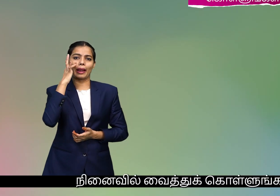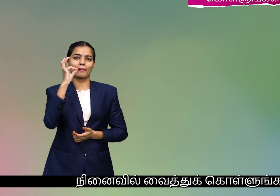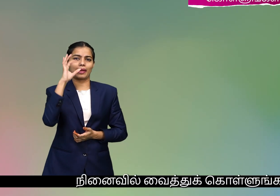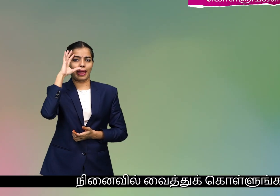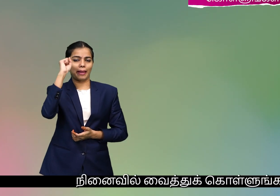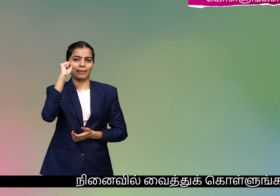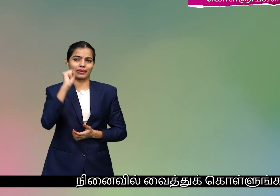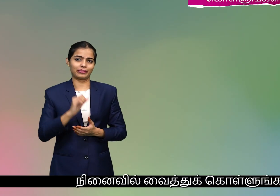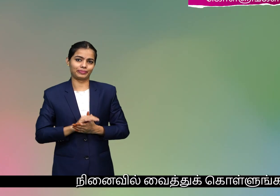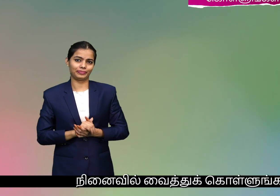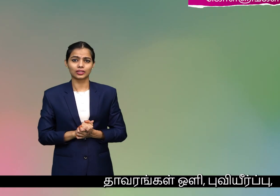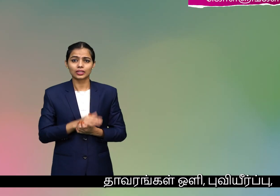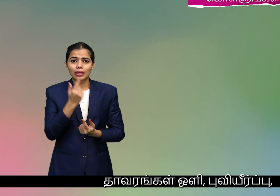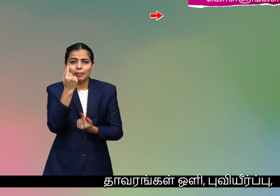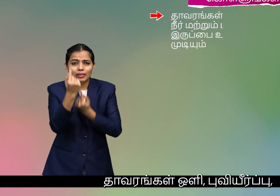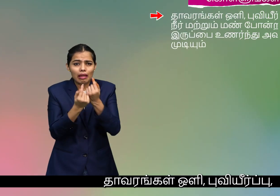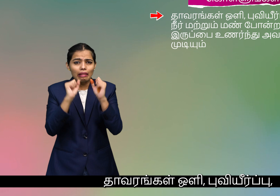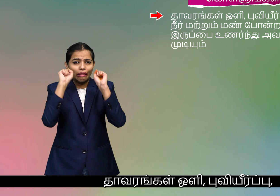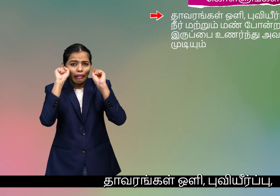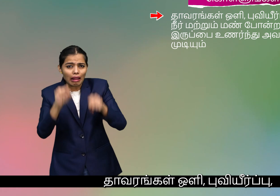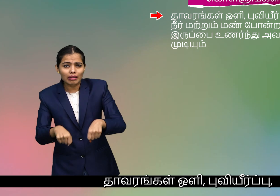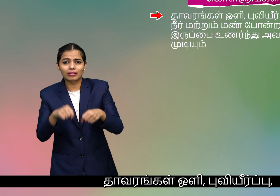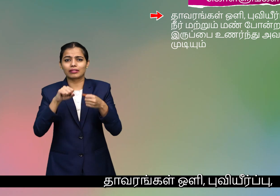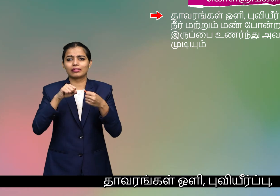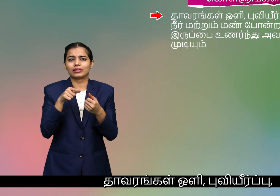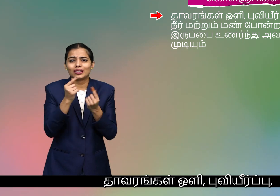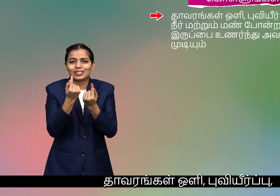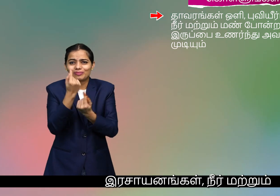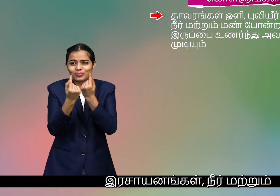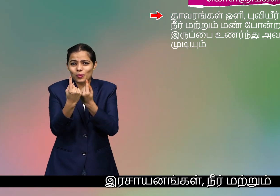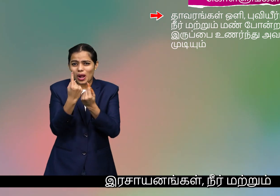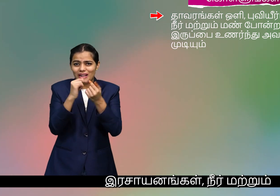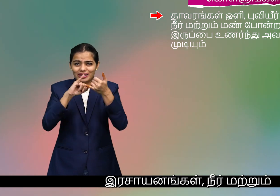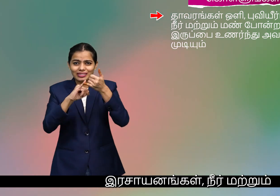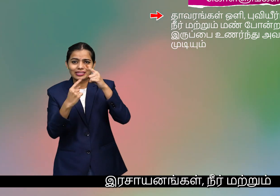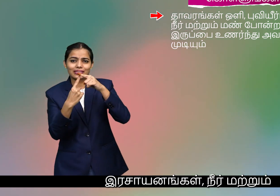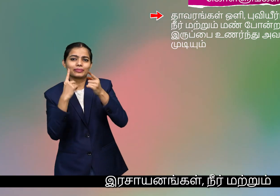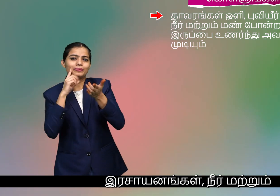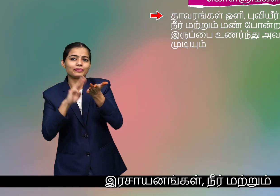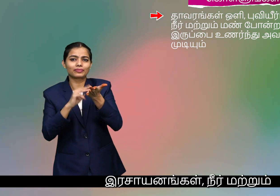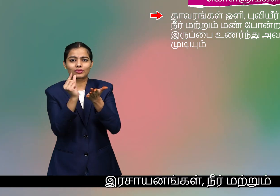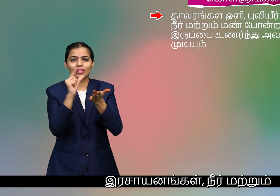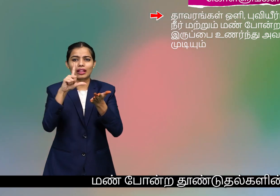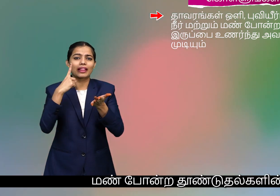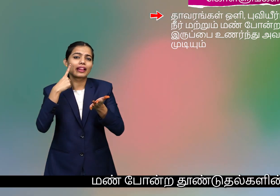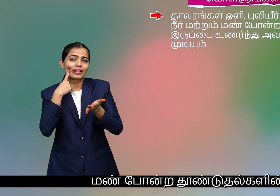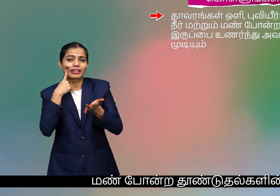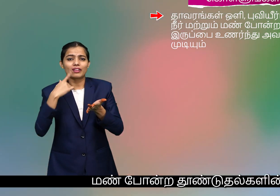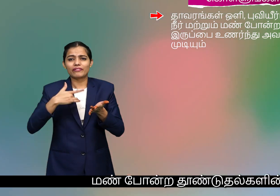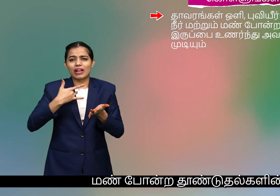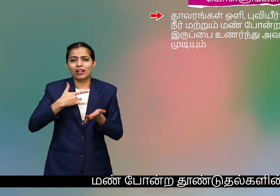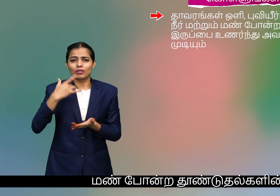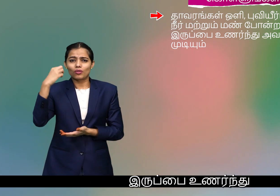நினைவில் வைத்துக் கொள்ளுங்கள். தாவரங்கள் ஒளி, புவியீர்ப்பு, ரசாயனங்கள், நீர் மற்றும் மண்